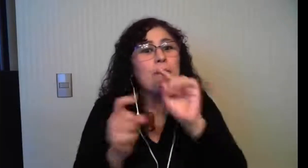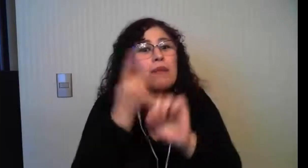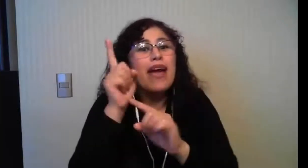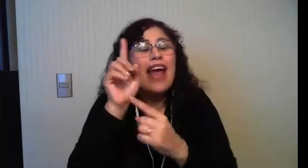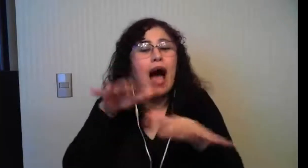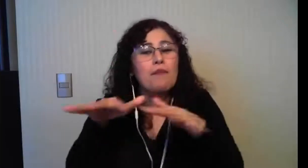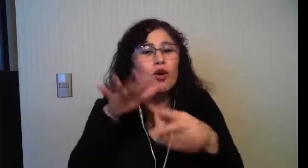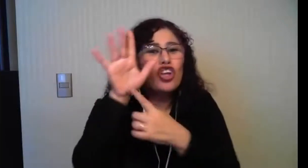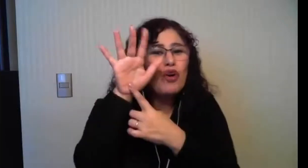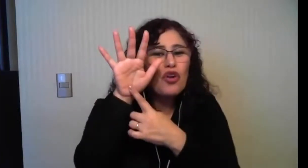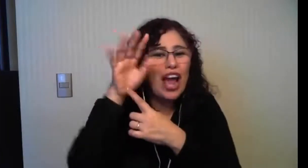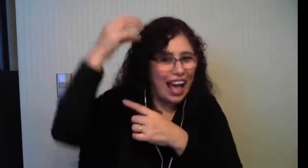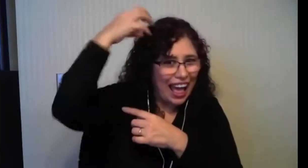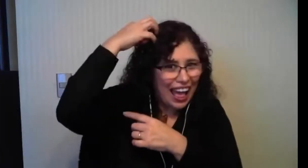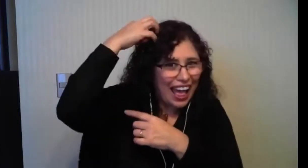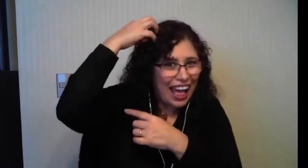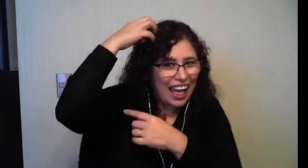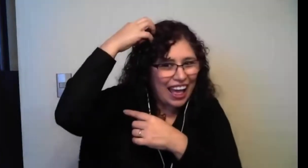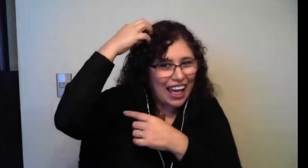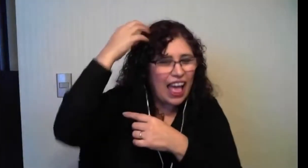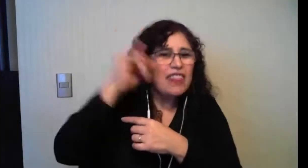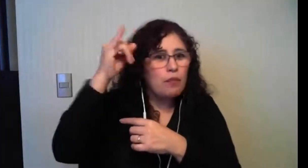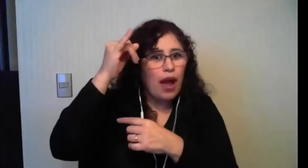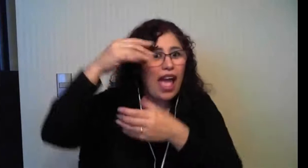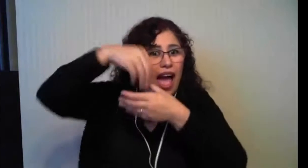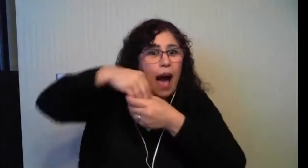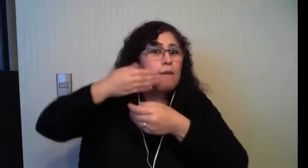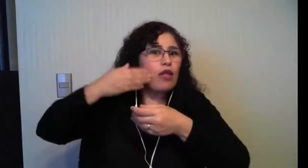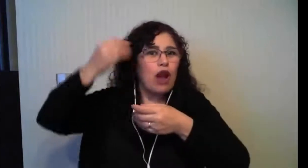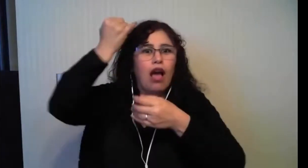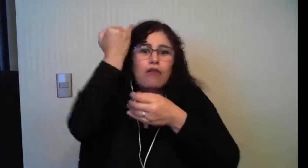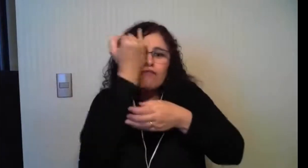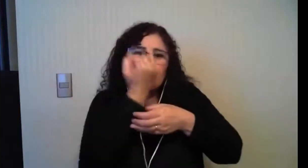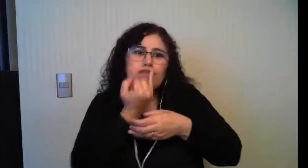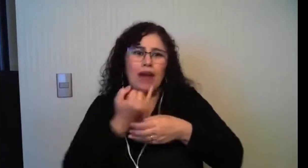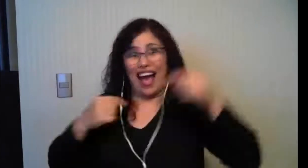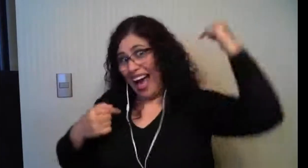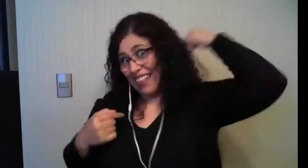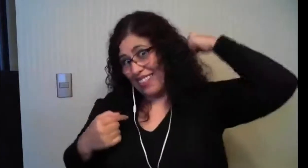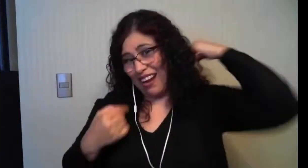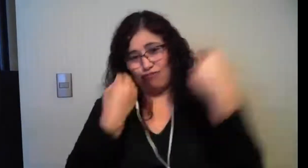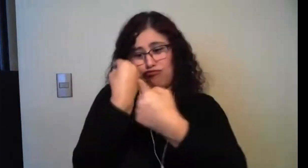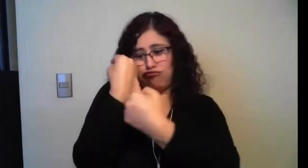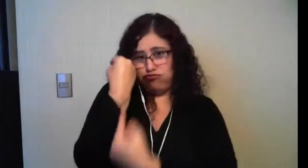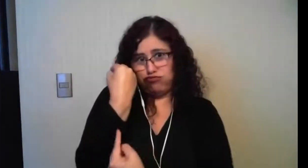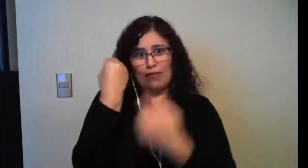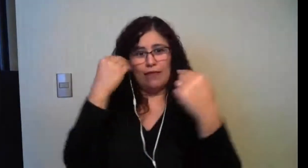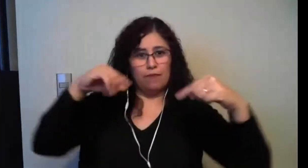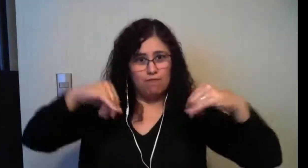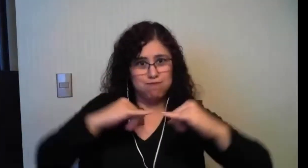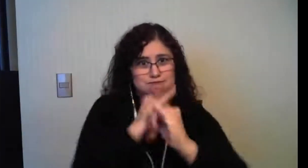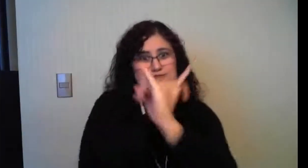corto el pelo, ¿ya? Y viaja por la médula espinal, ¿ya? Se cruza en la parte del bulbo retido hacia el otro lado,